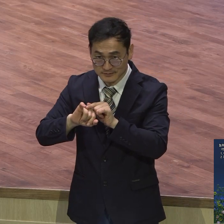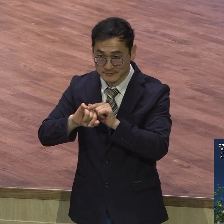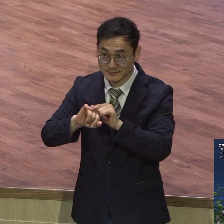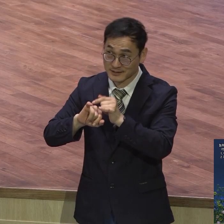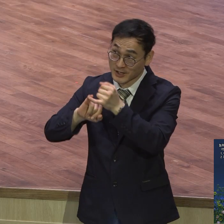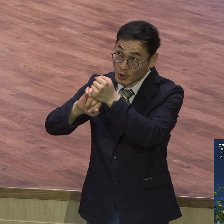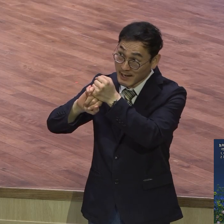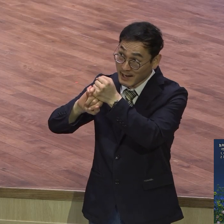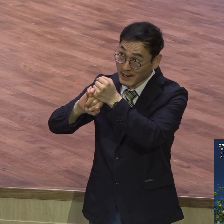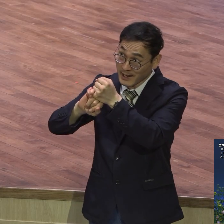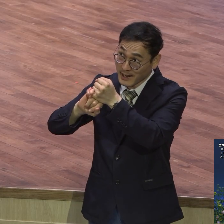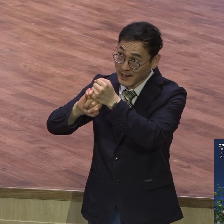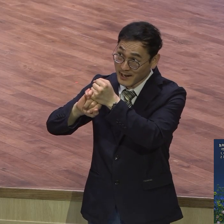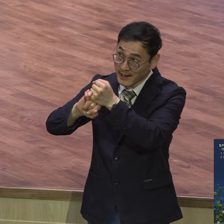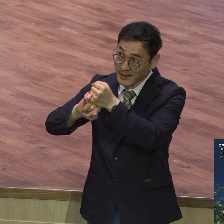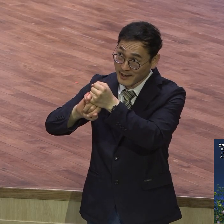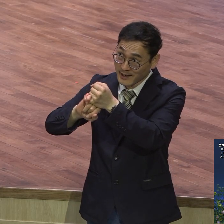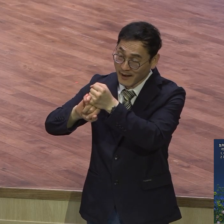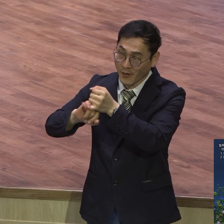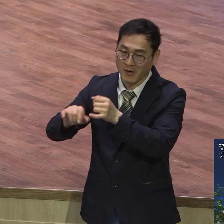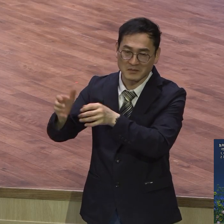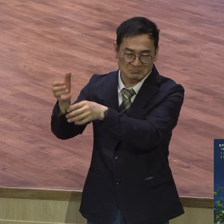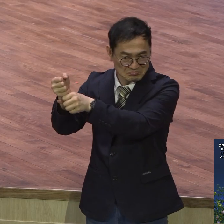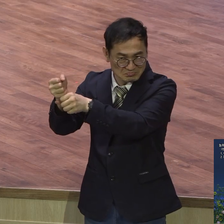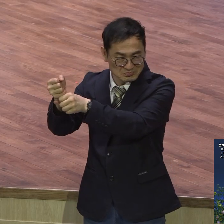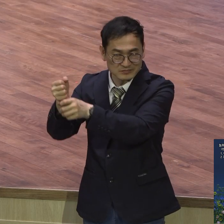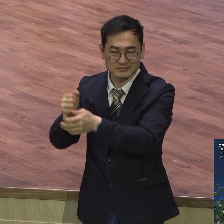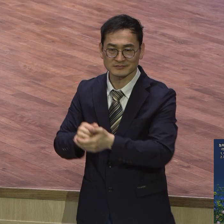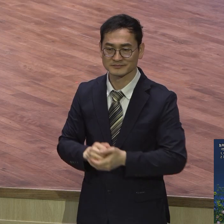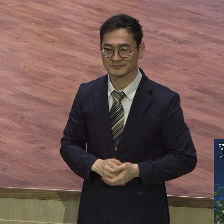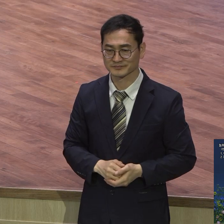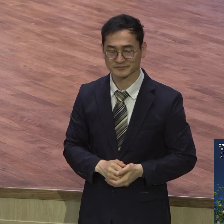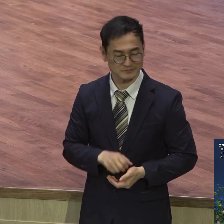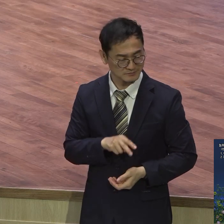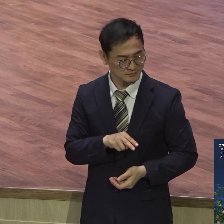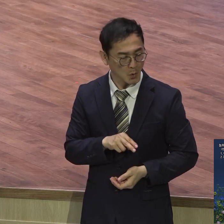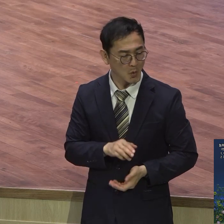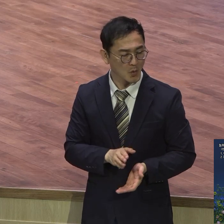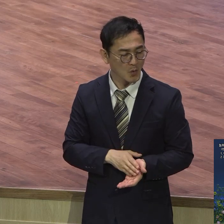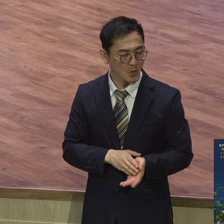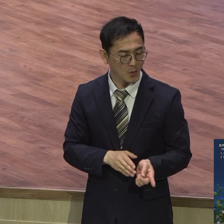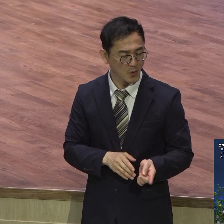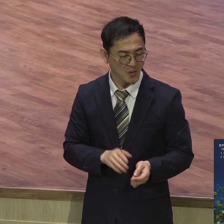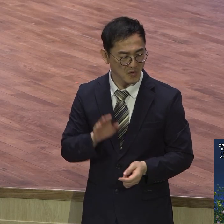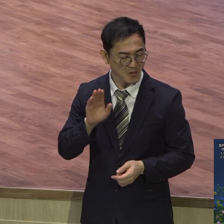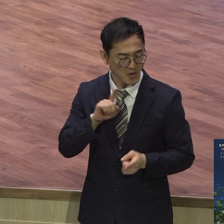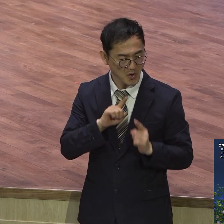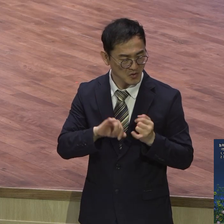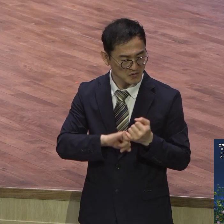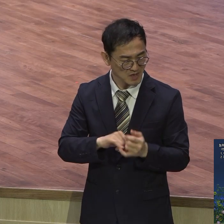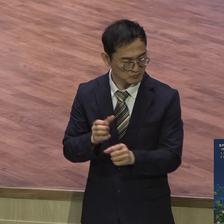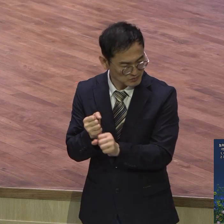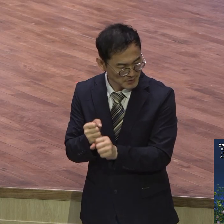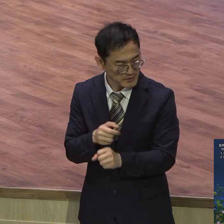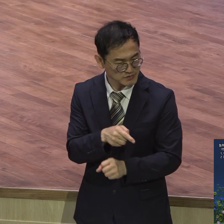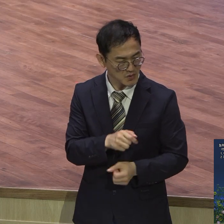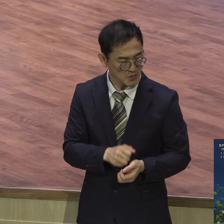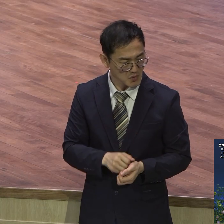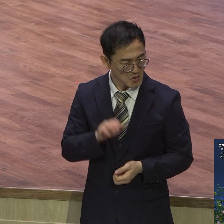아 이 사람 은약 잡았네 이 사람 미래가 보이네 이 사람 보면 말 날때마다 희망이 보여